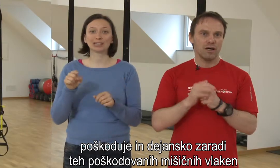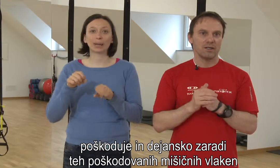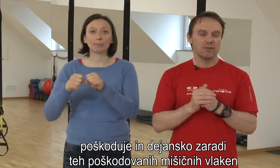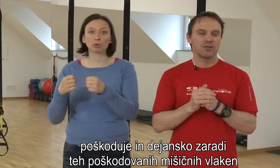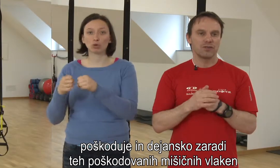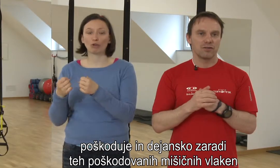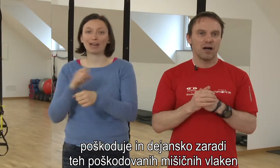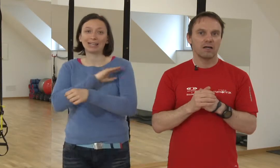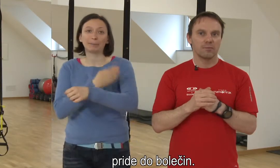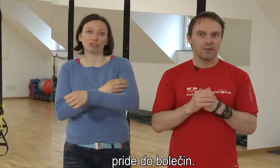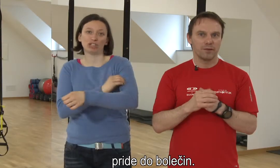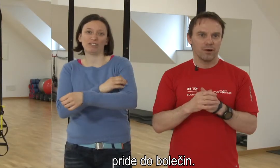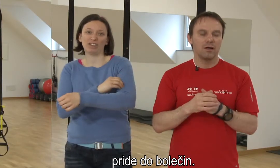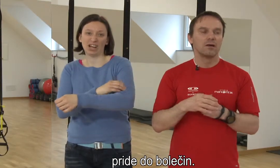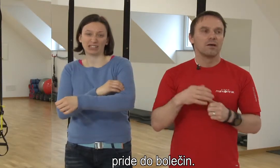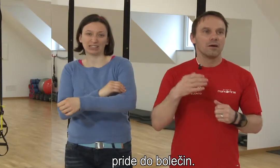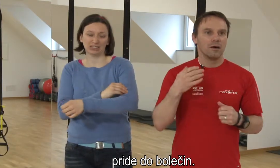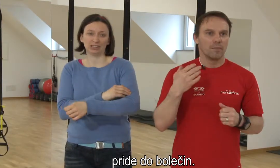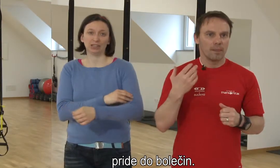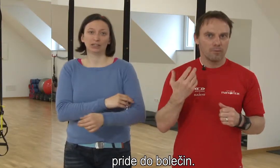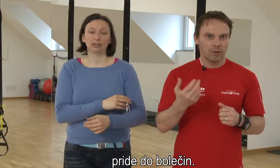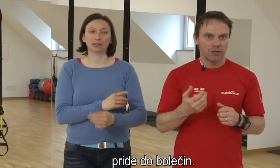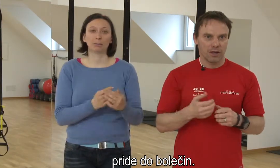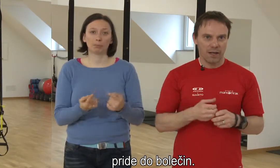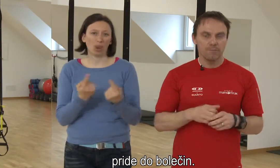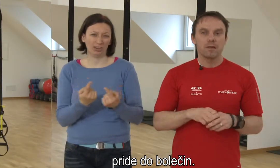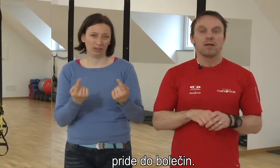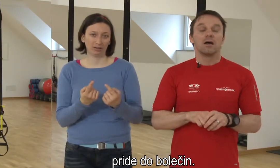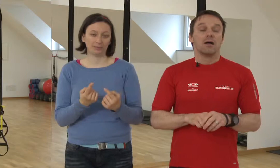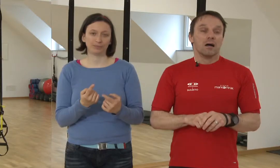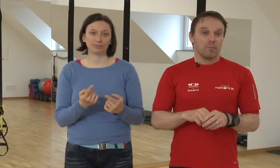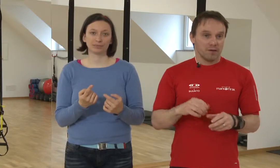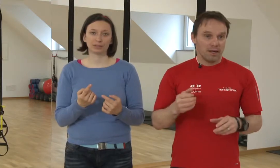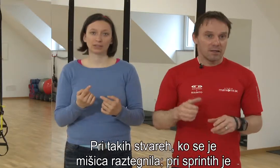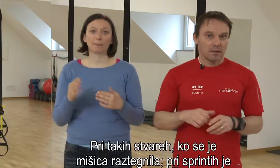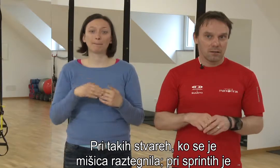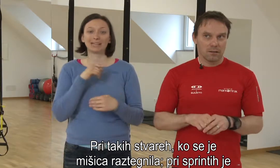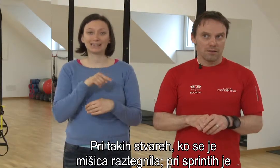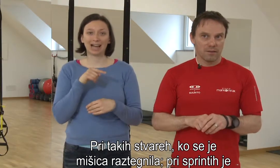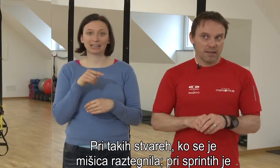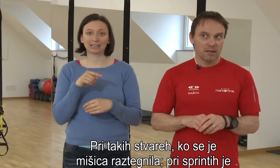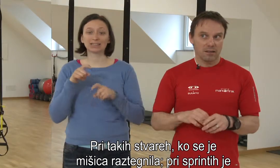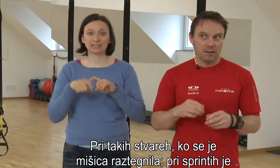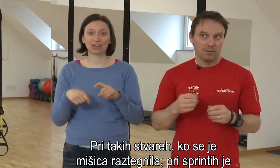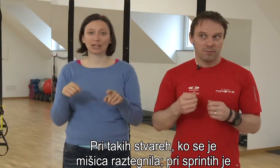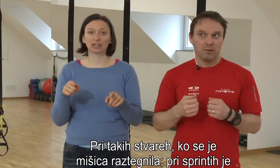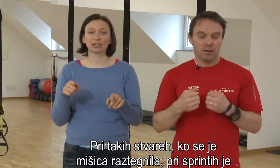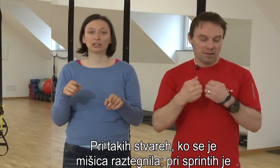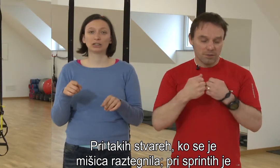poškodovanih mišičnih vlaken pride do bolečine. Pri takih stvareh, ko se je